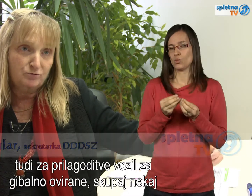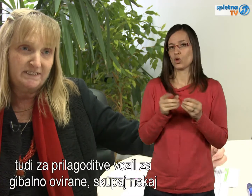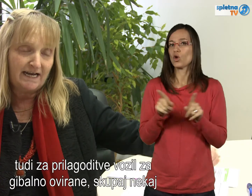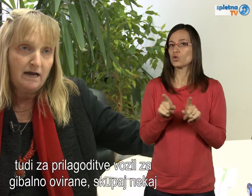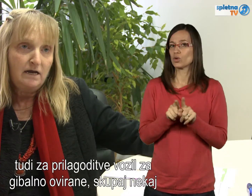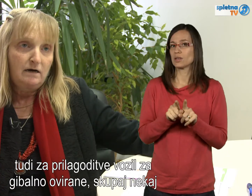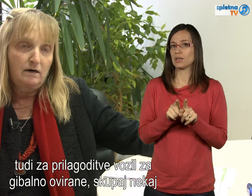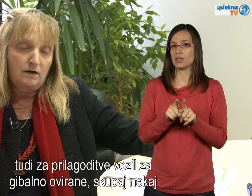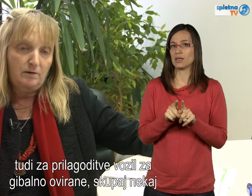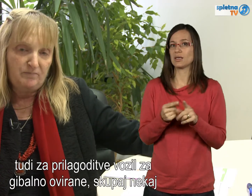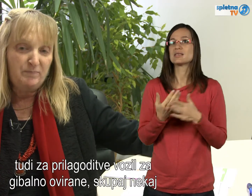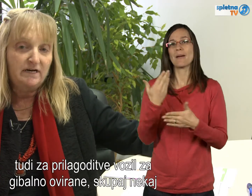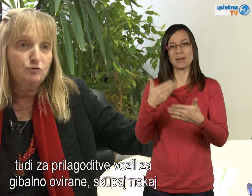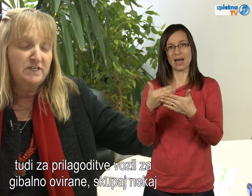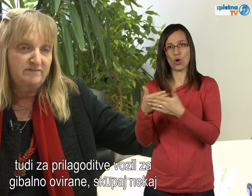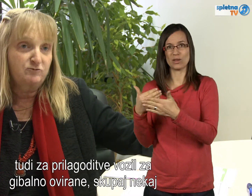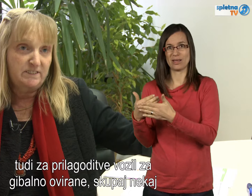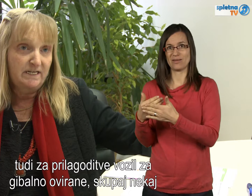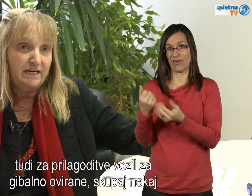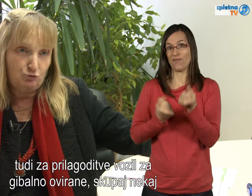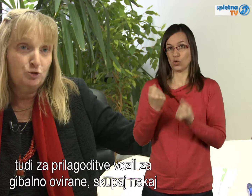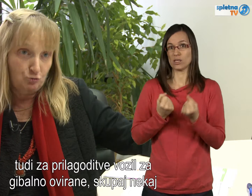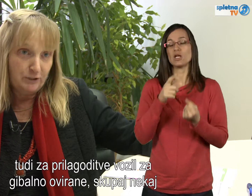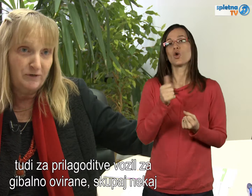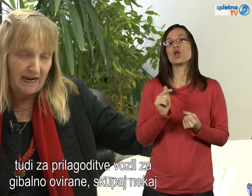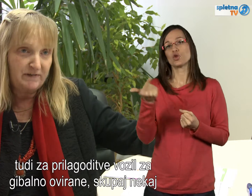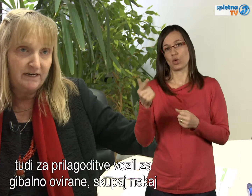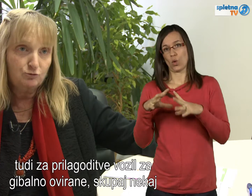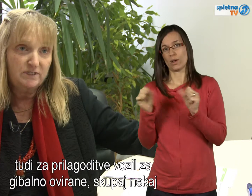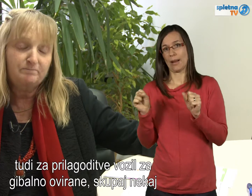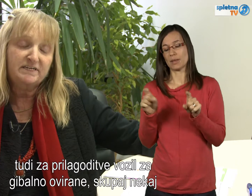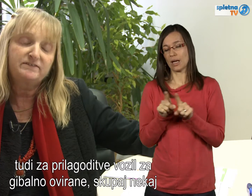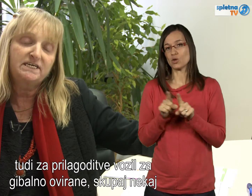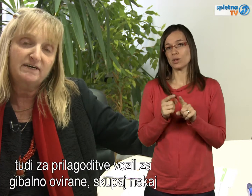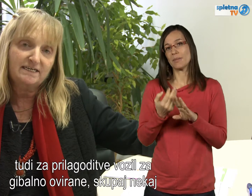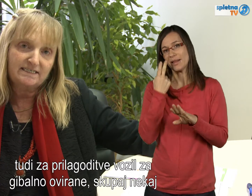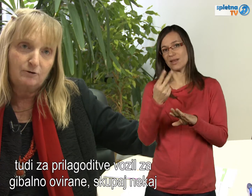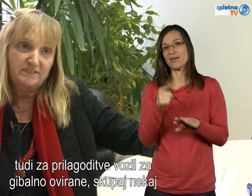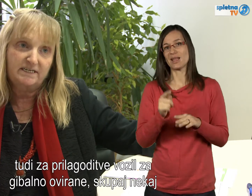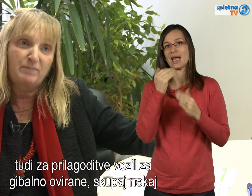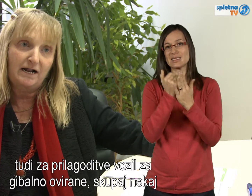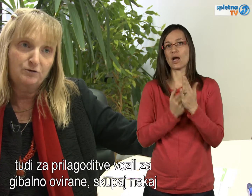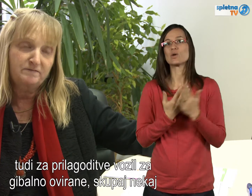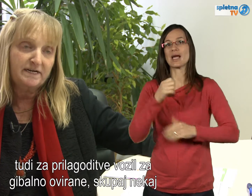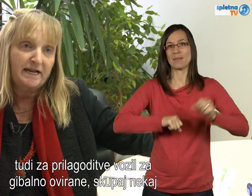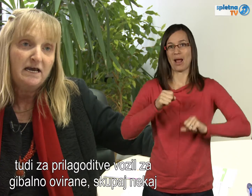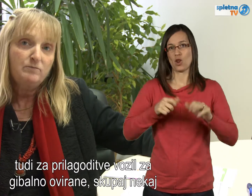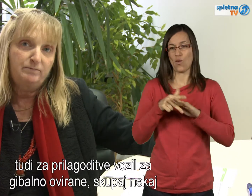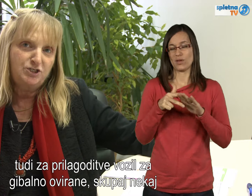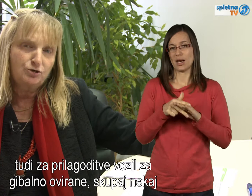za prilagoditve vozil, ker to je drugi ukrep, ki ga tudi predvideva ta zakon, za gibalno ovirane, približno